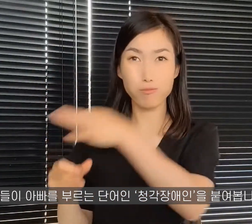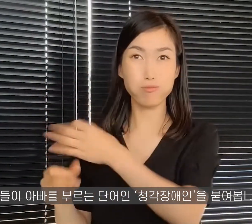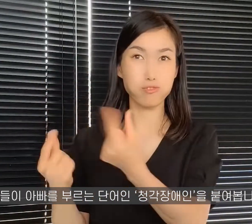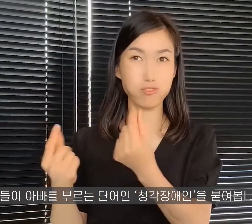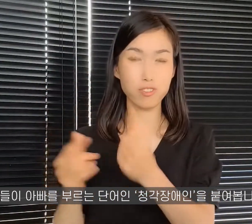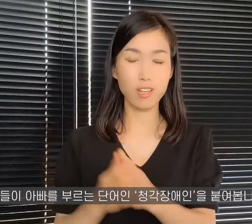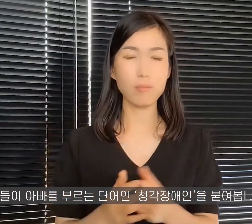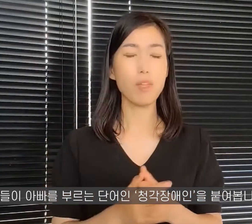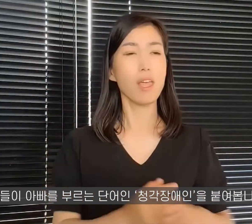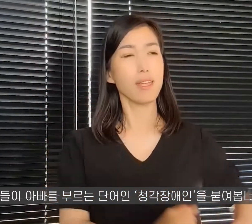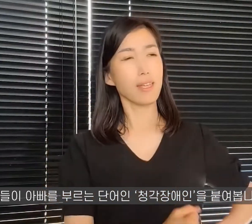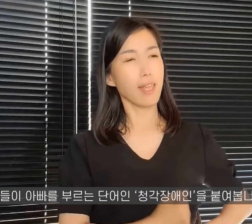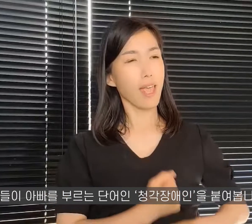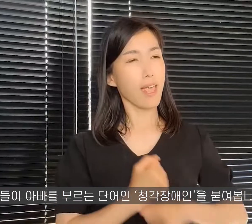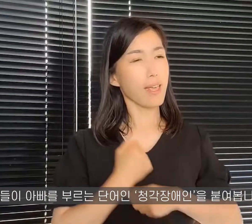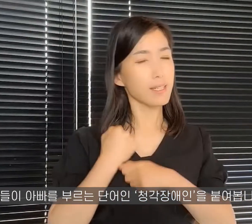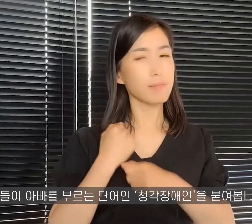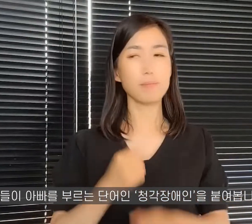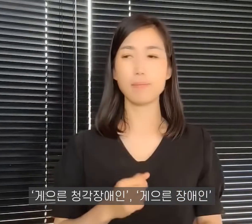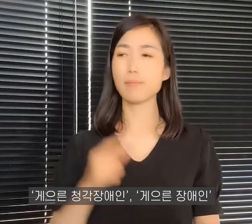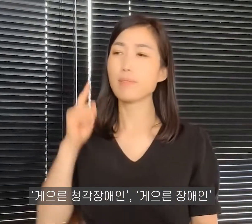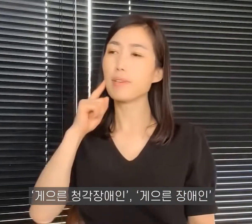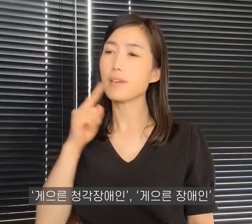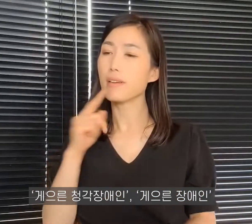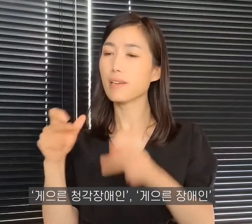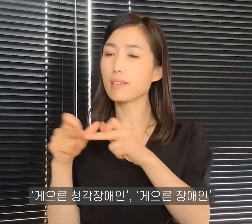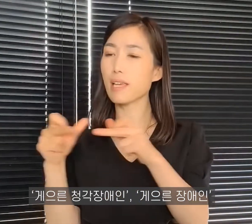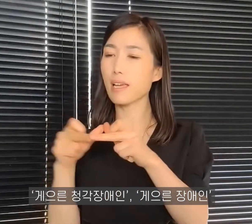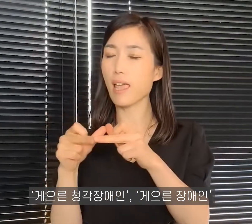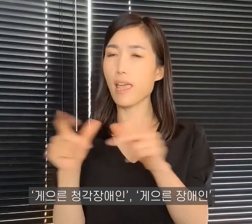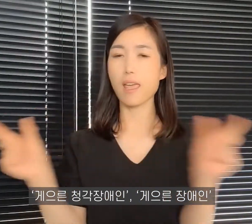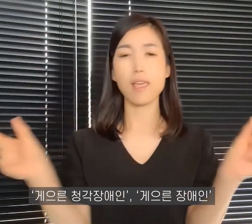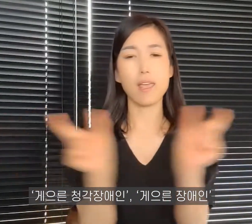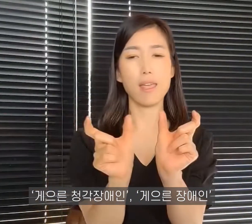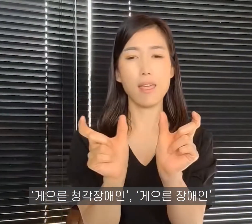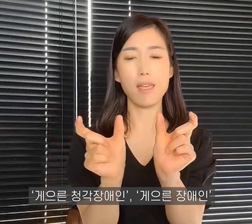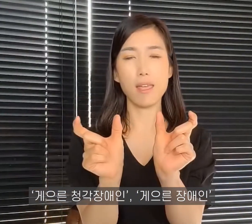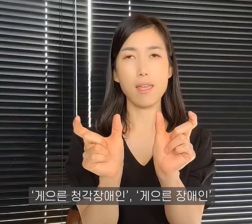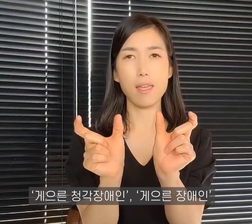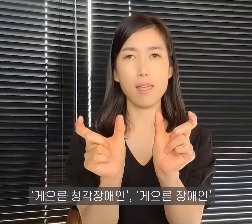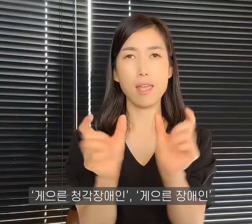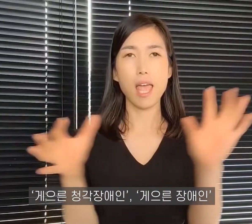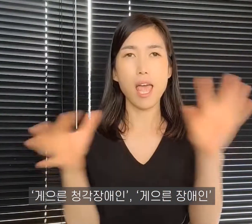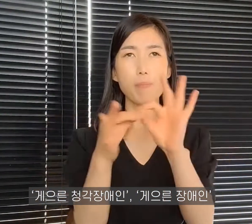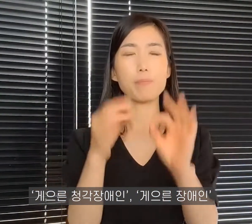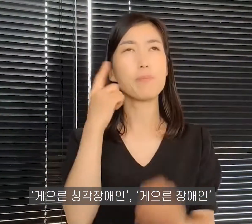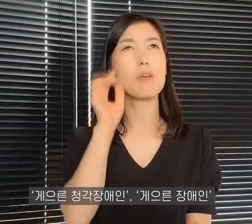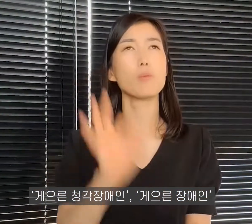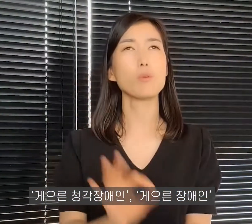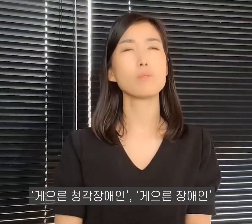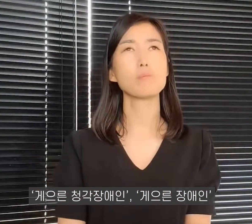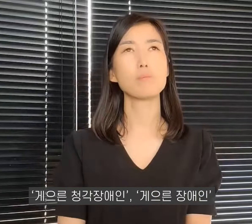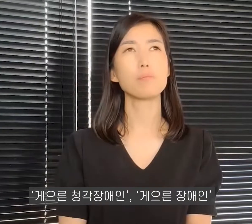붙여봅니다 게으른 청각장애 게으른